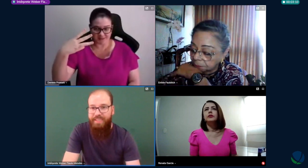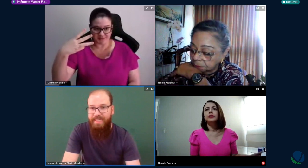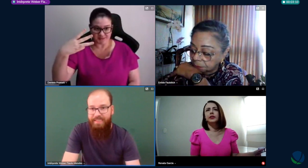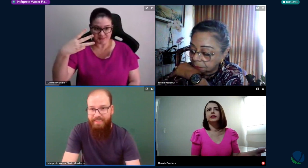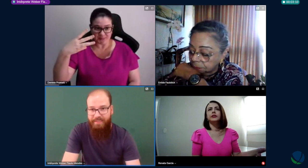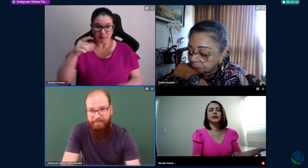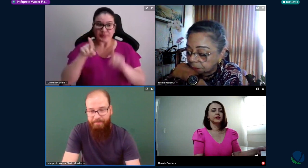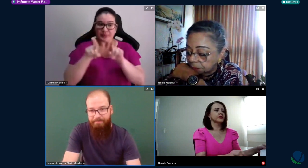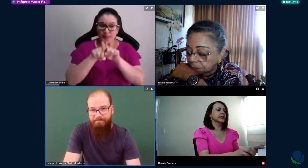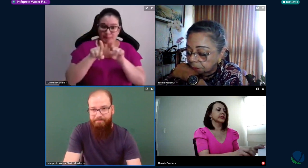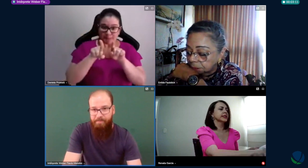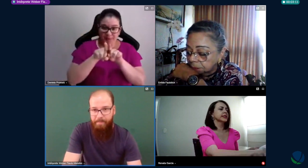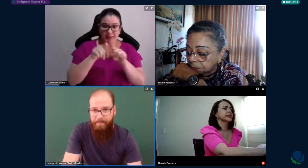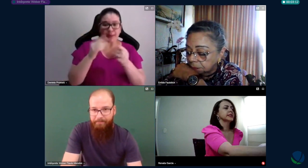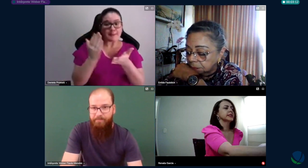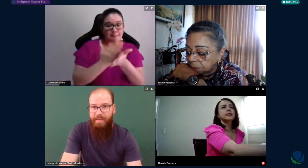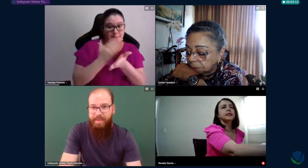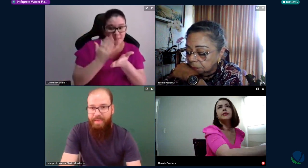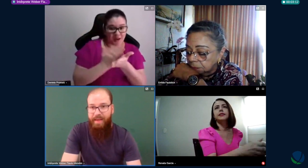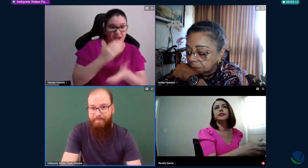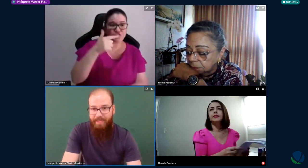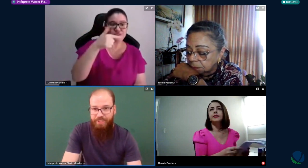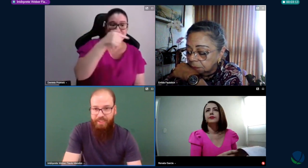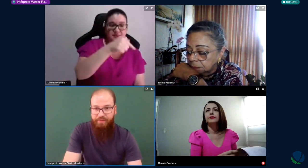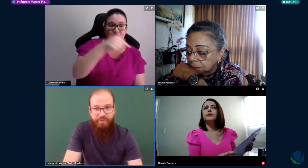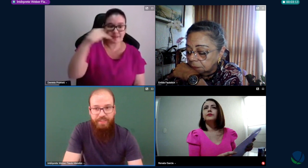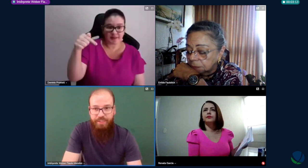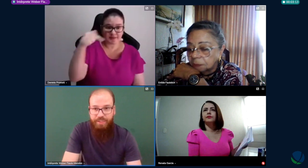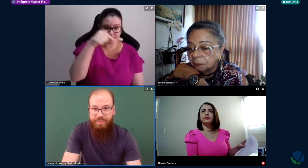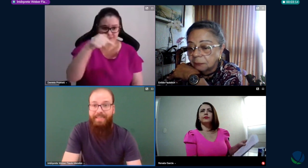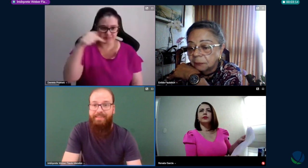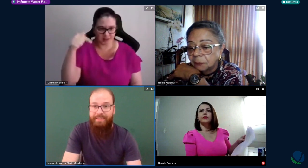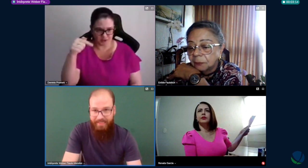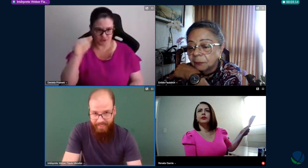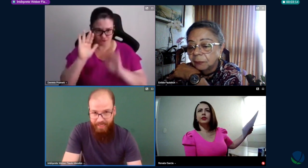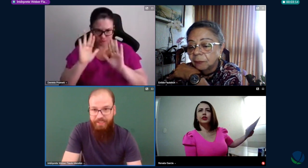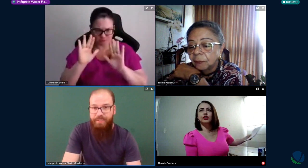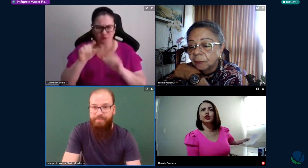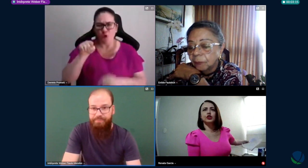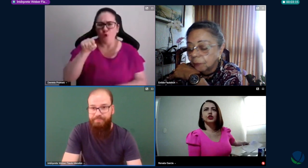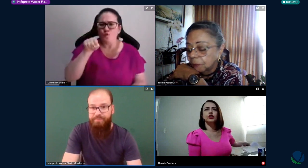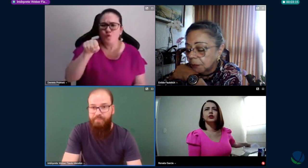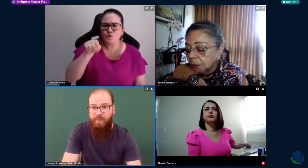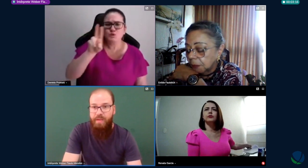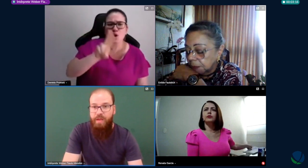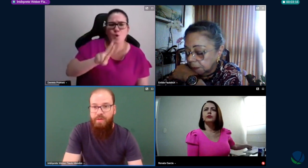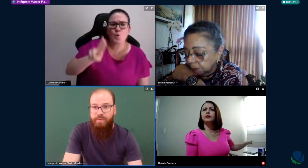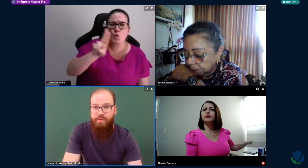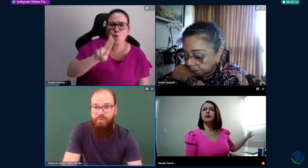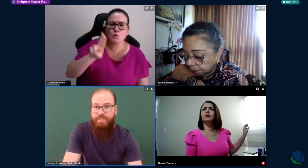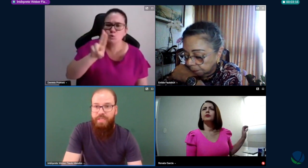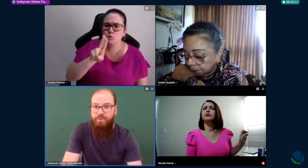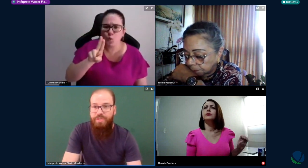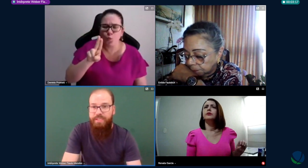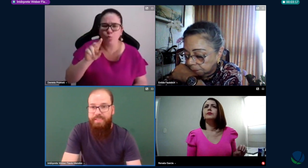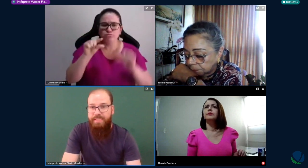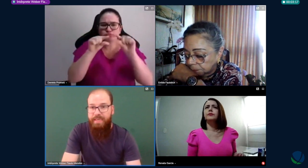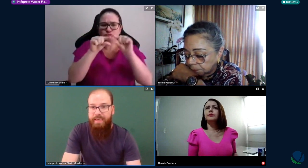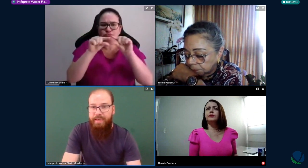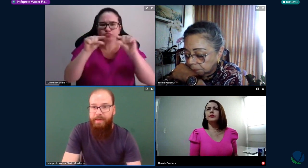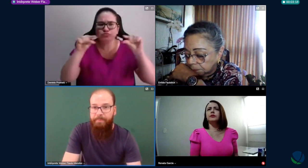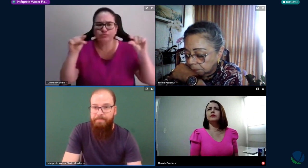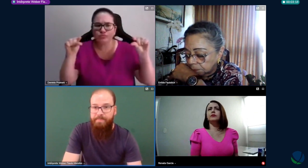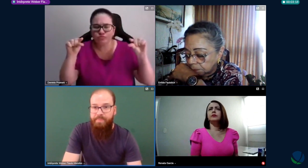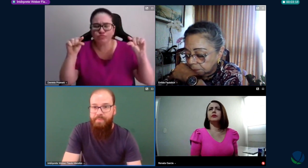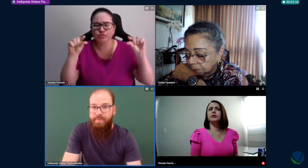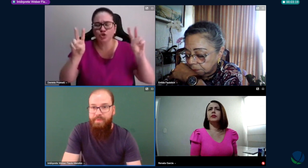página 23 e na página 20, 77, você utiliza.